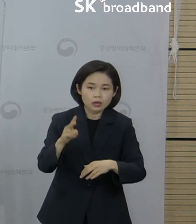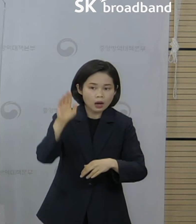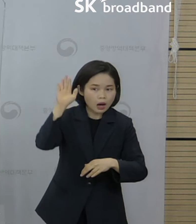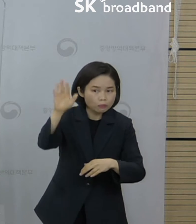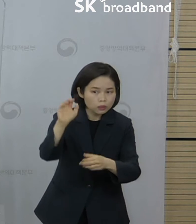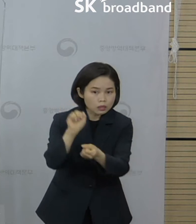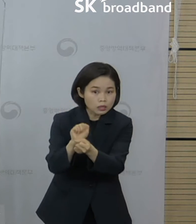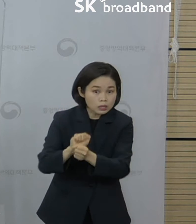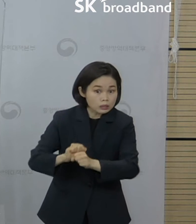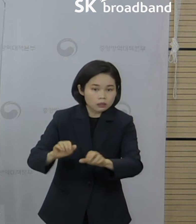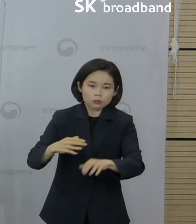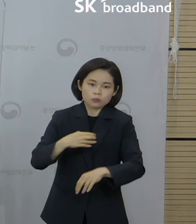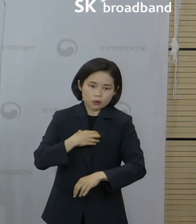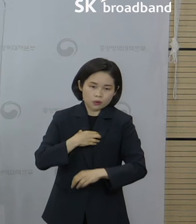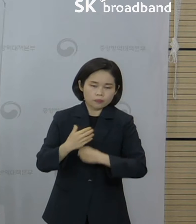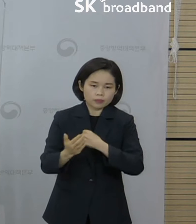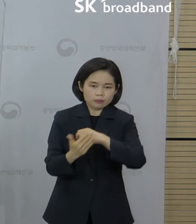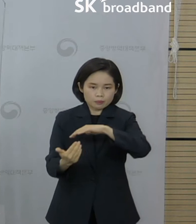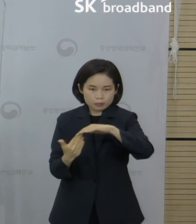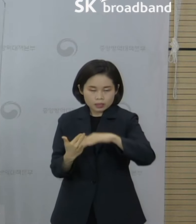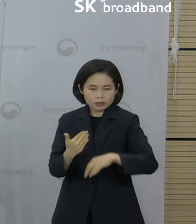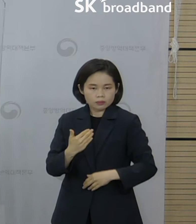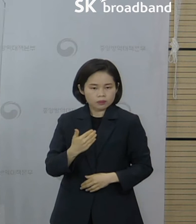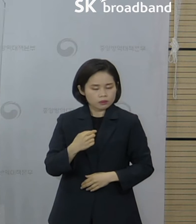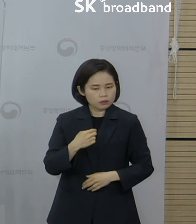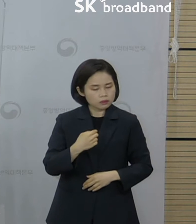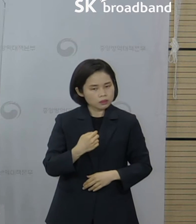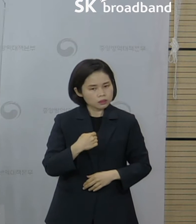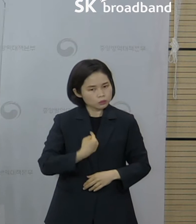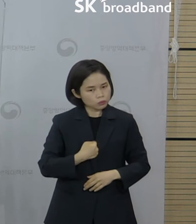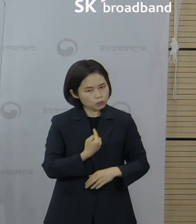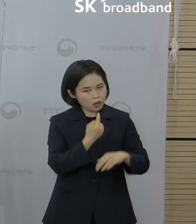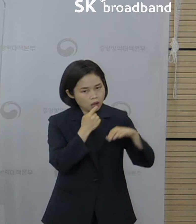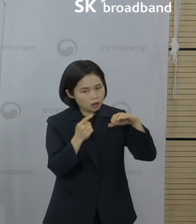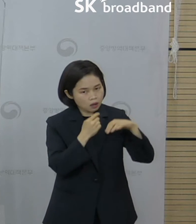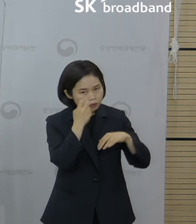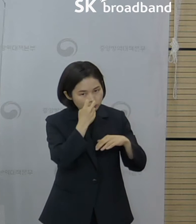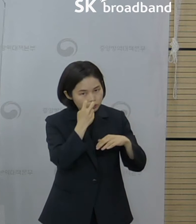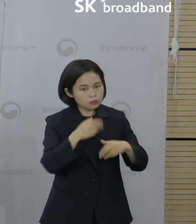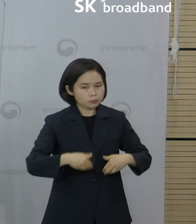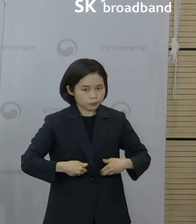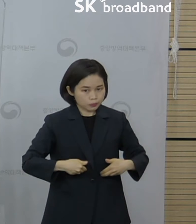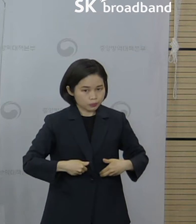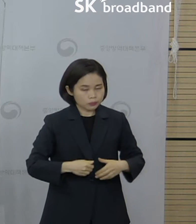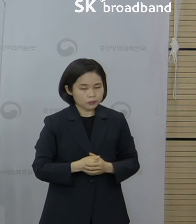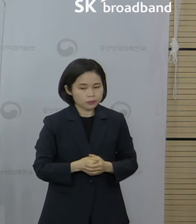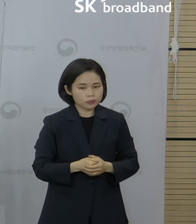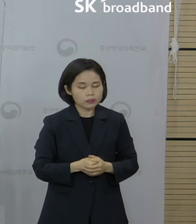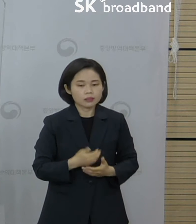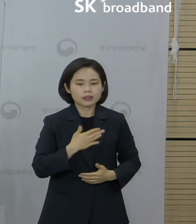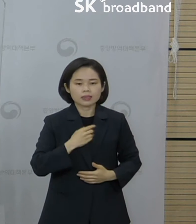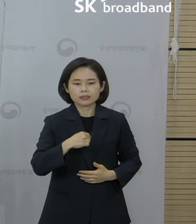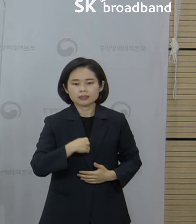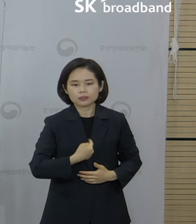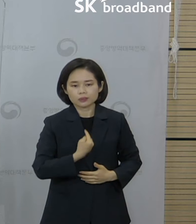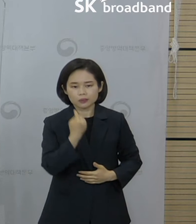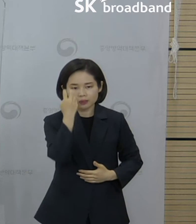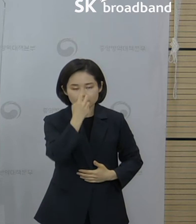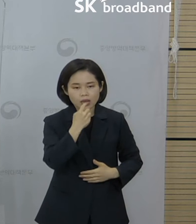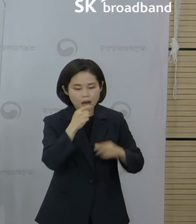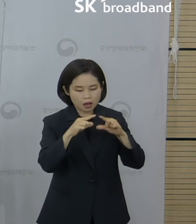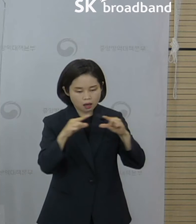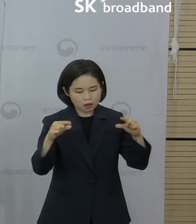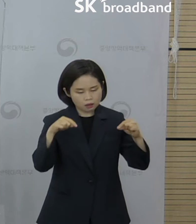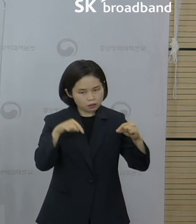상황에 대비해서 검사의 확대 방안이 요구되고 있는 상황입니다. 자가진단 키트의 적용